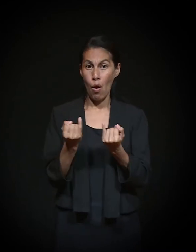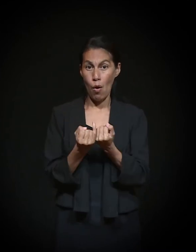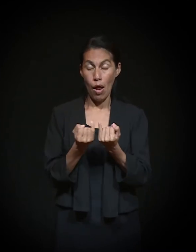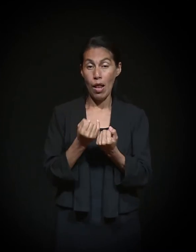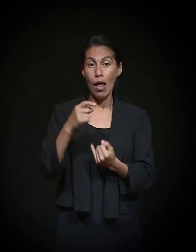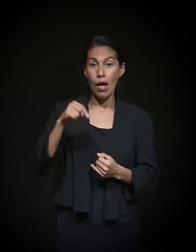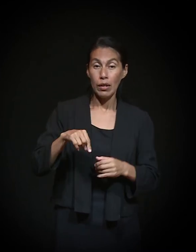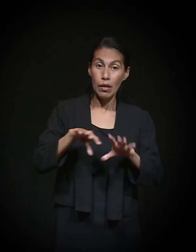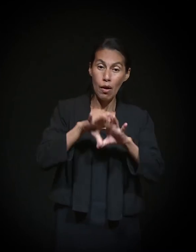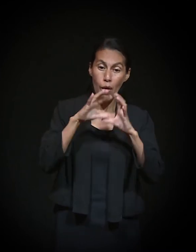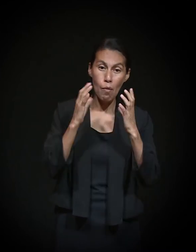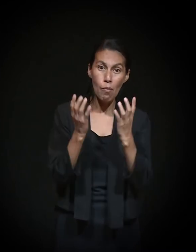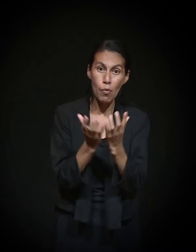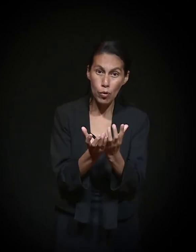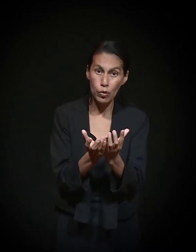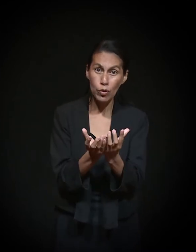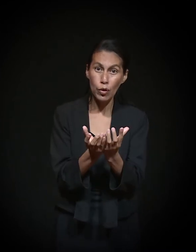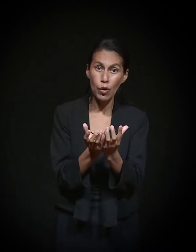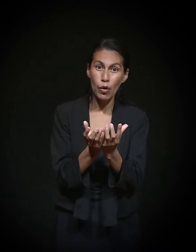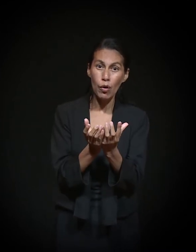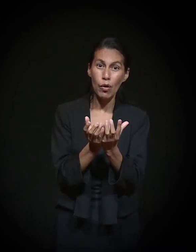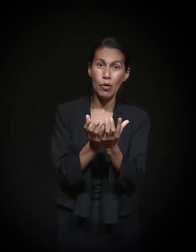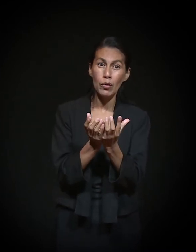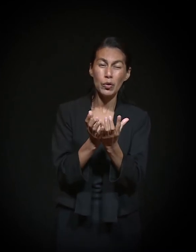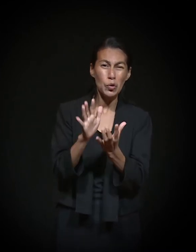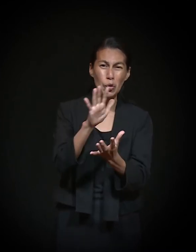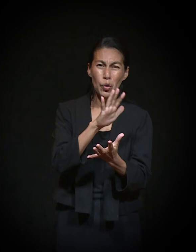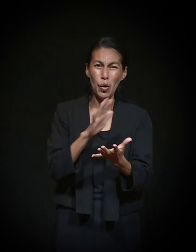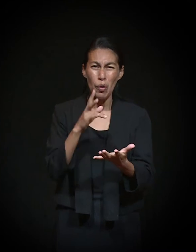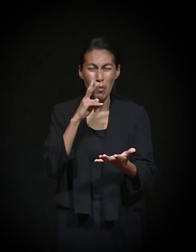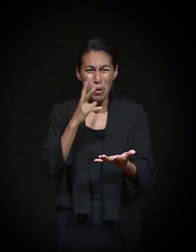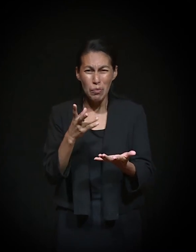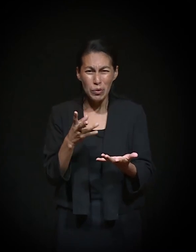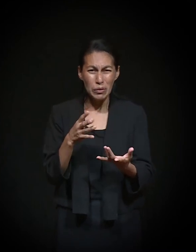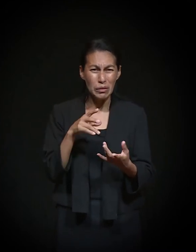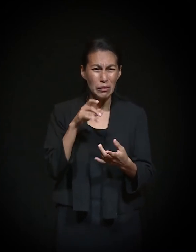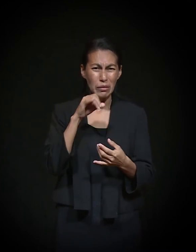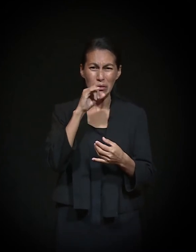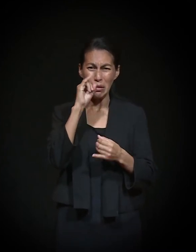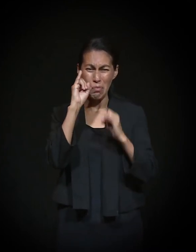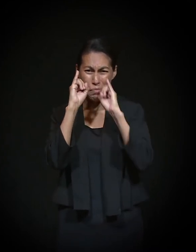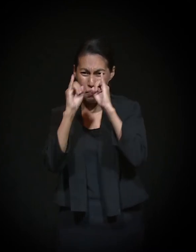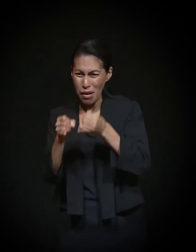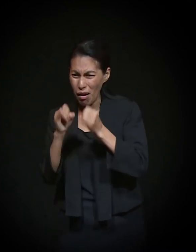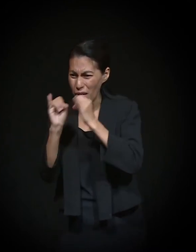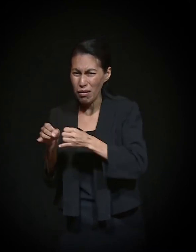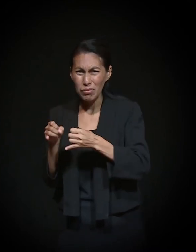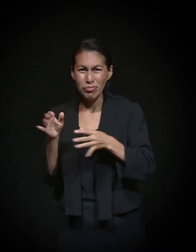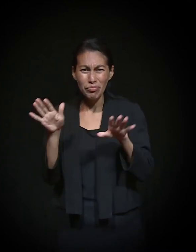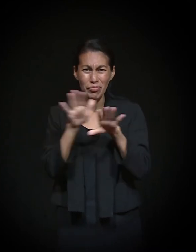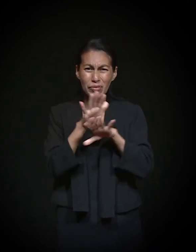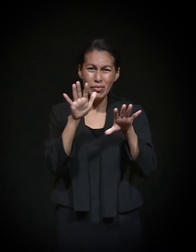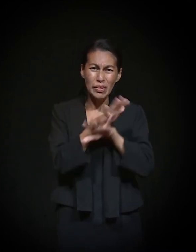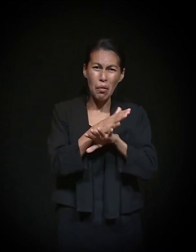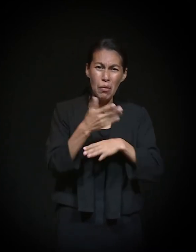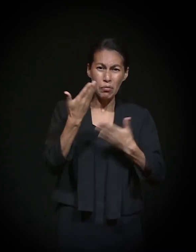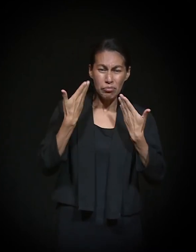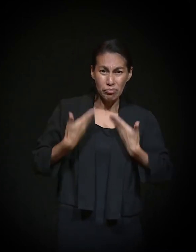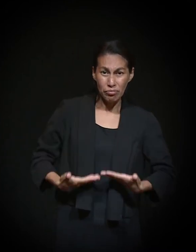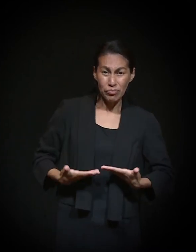demostración de que en el mundo vivimos un mundo lleno de imágenes y emociones distorsionadas de nosotros